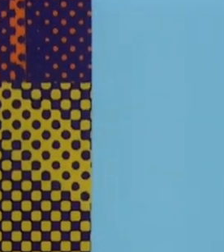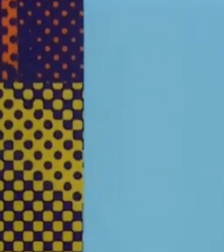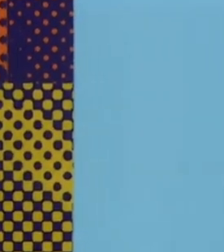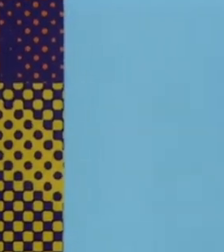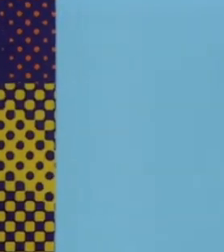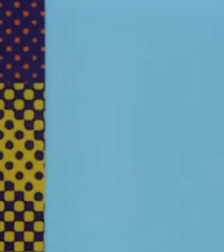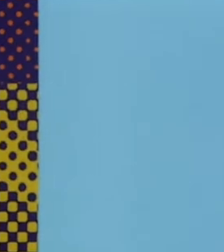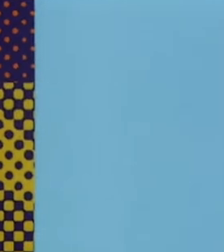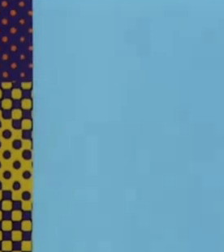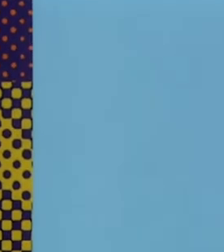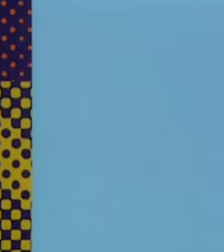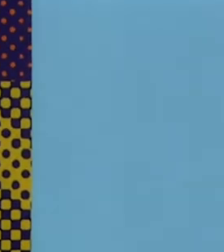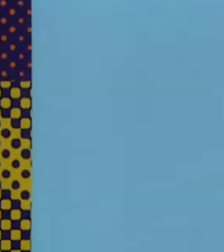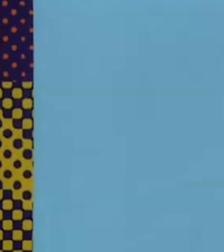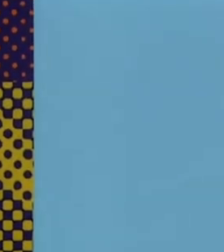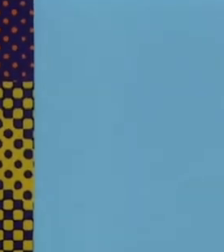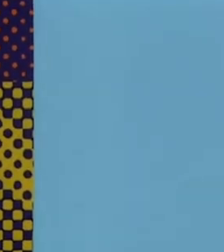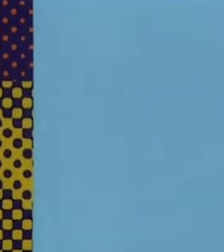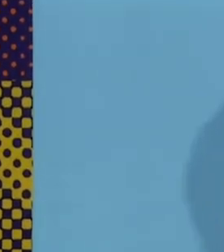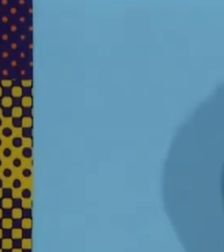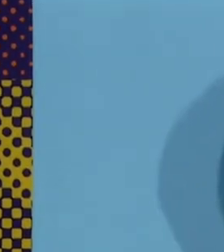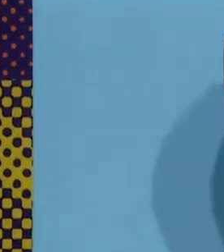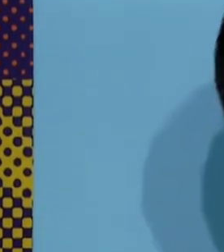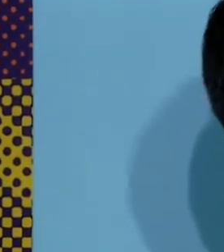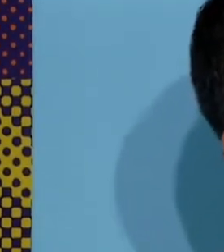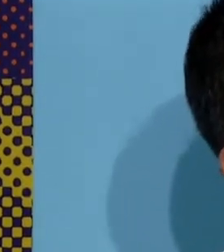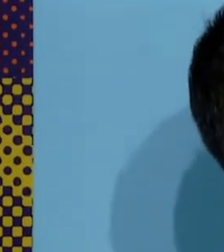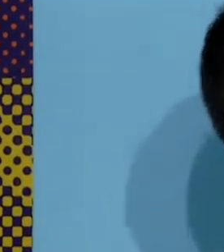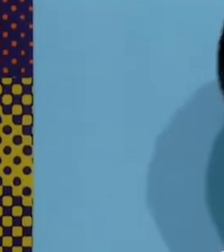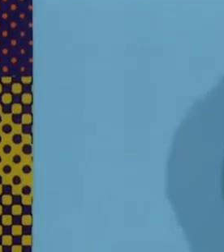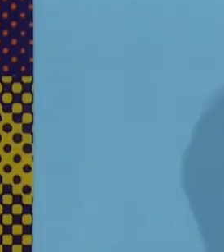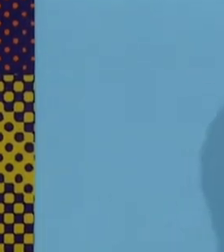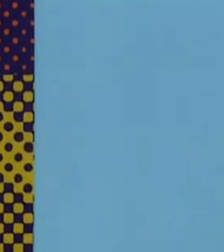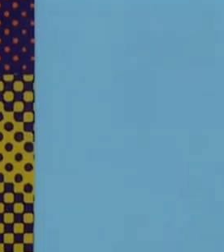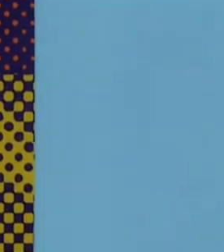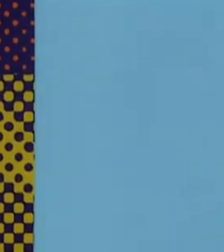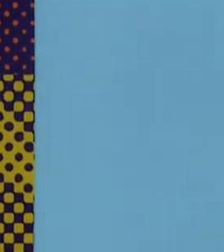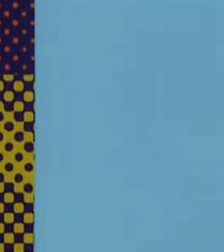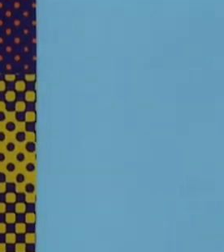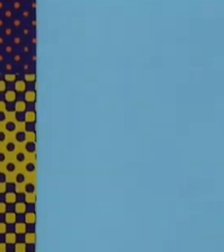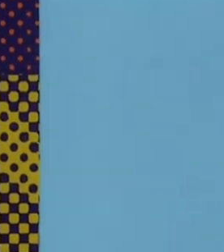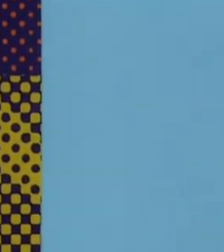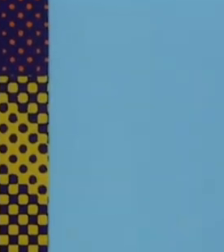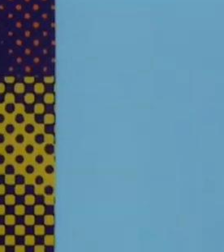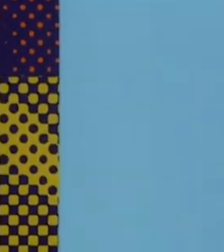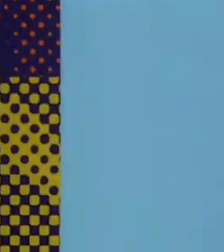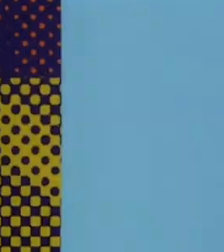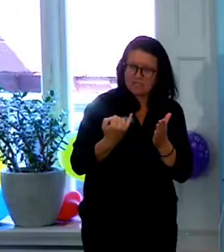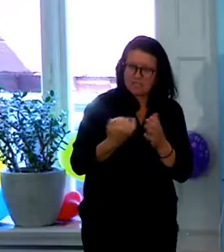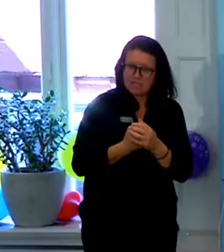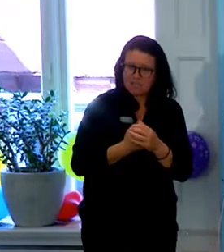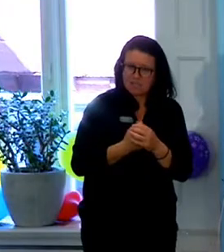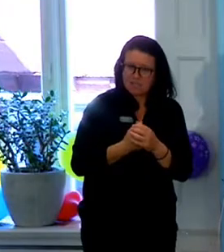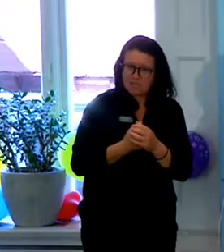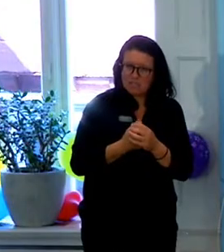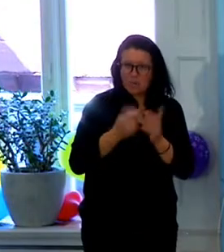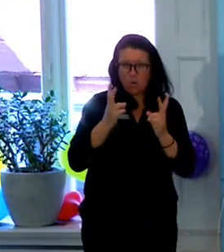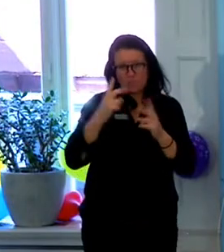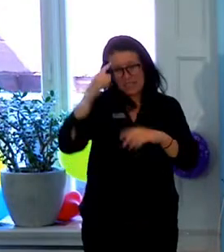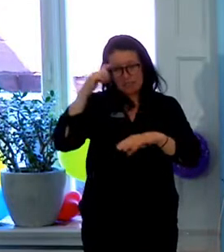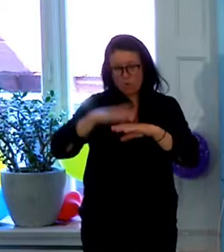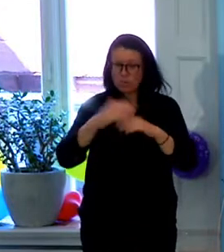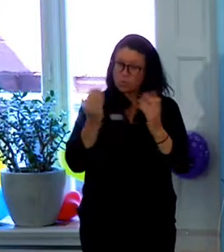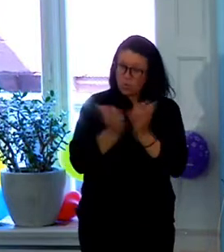till hedersfrågan, men som leder till att man kommer ut ur den här isoleringen som man är i, och för den delen också i